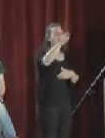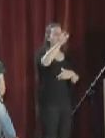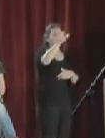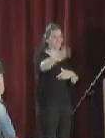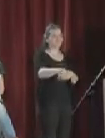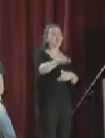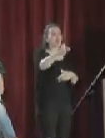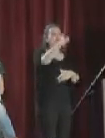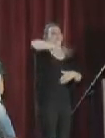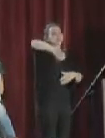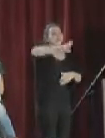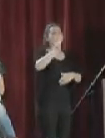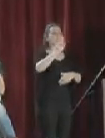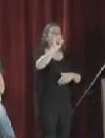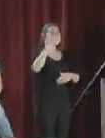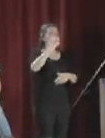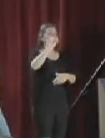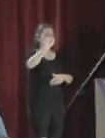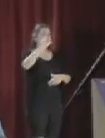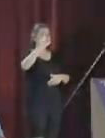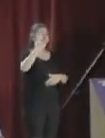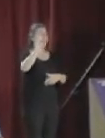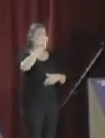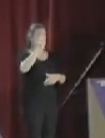duro, representando a cidadanía.